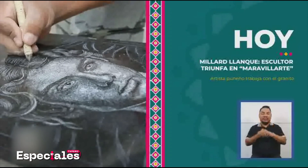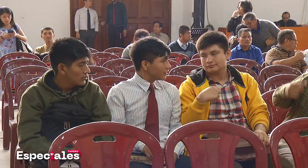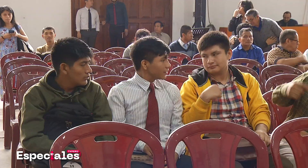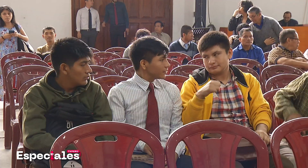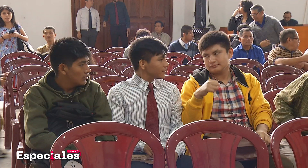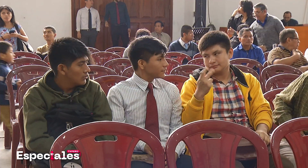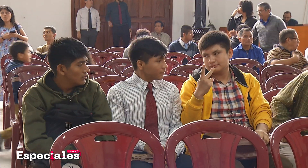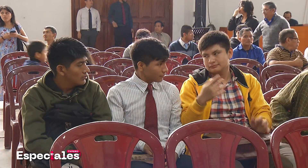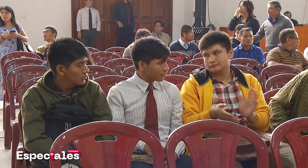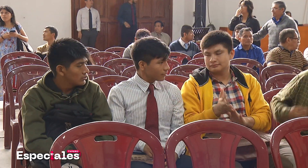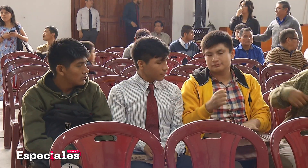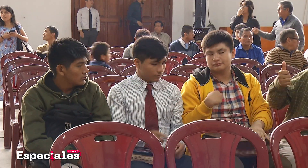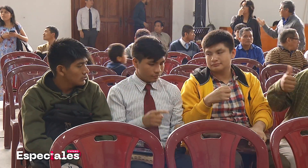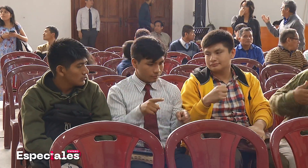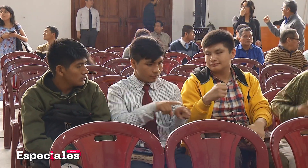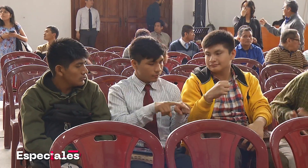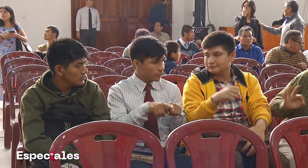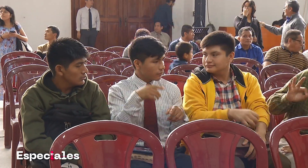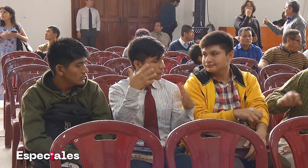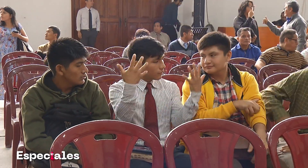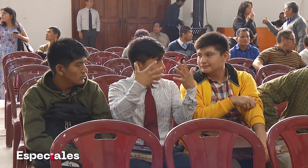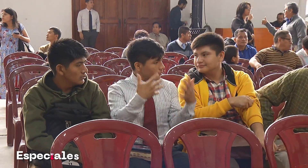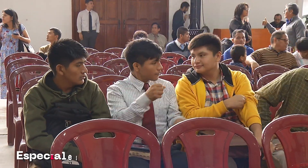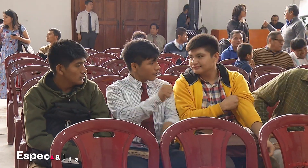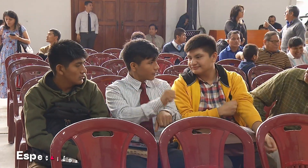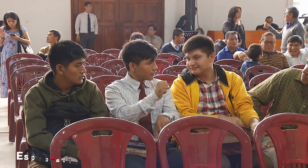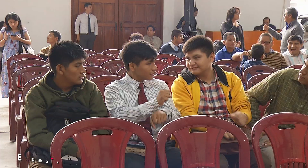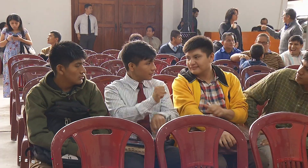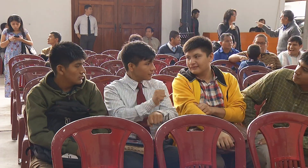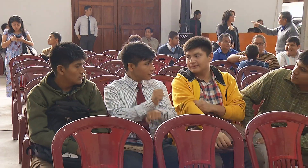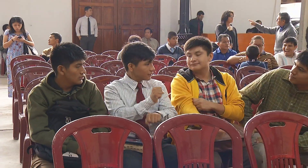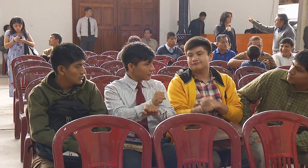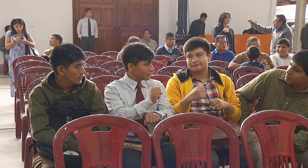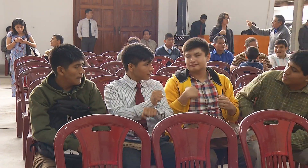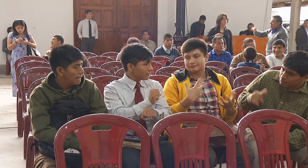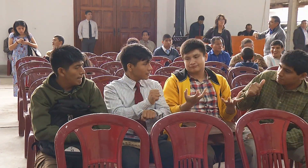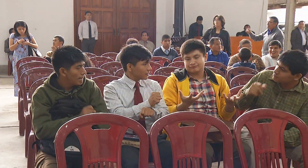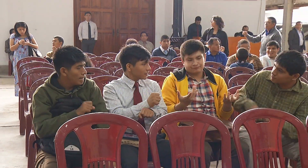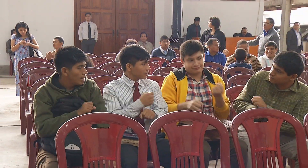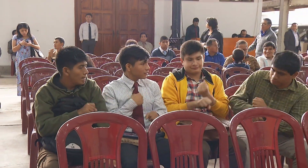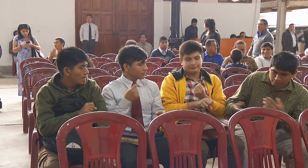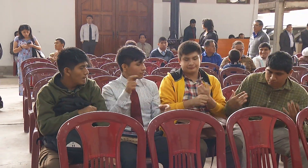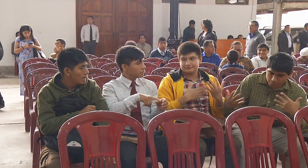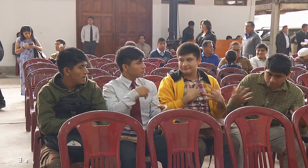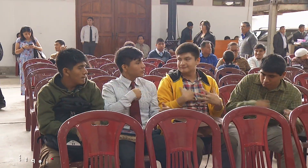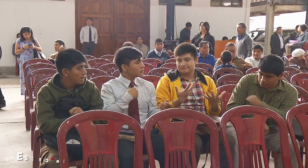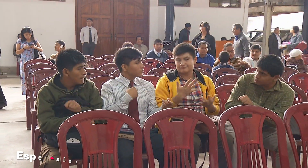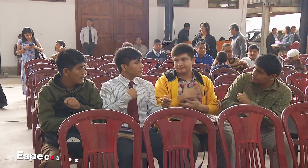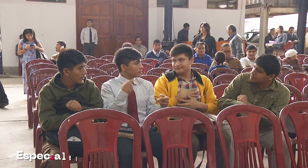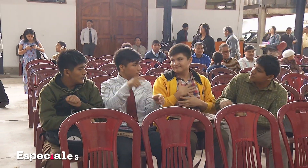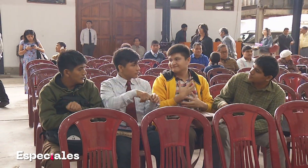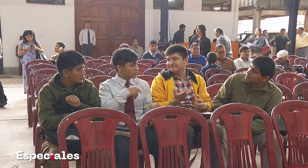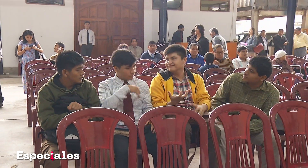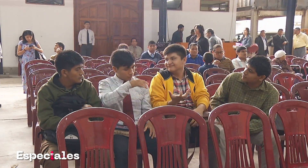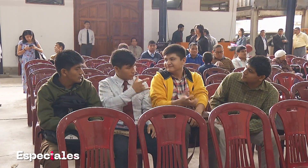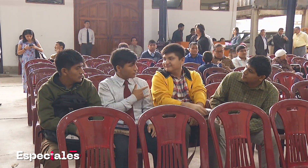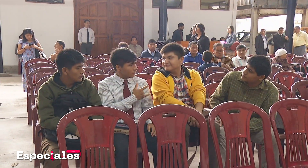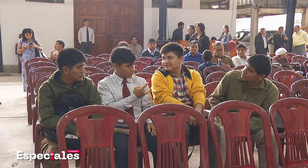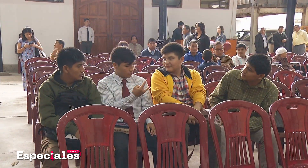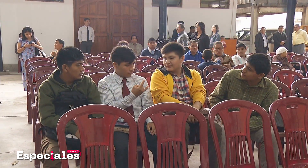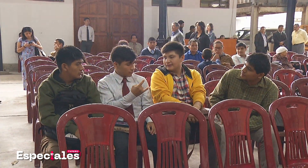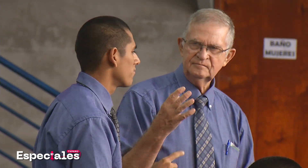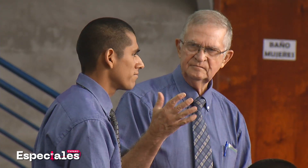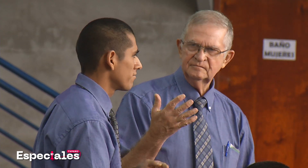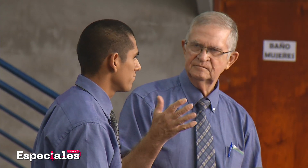dicen. Es la lengua de señas que a través de esta la comunidad de personas sordas pueden comunicarse. Lo